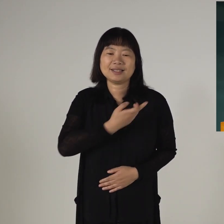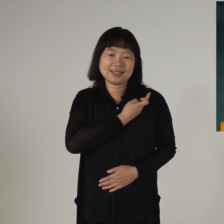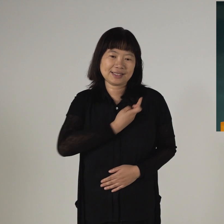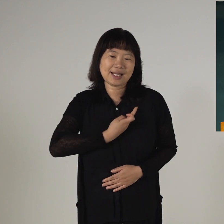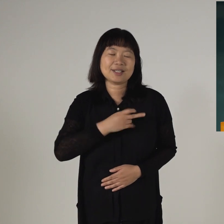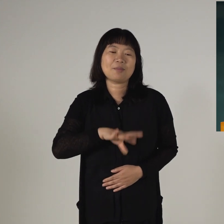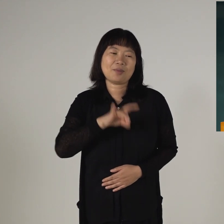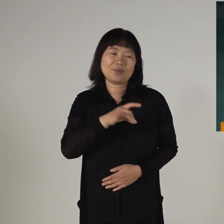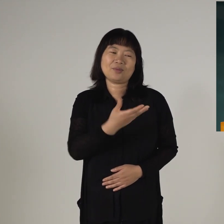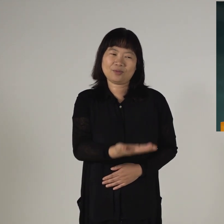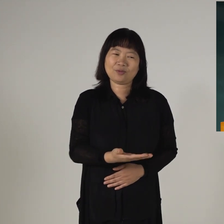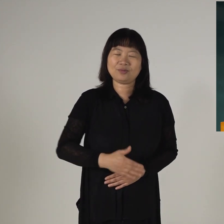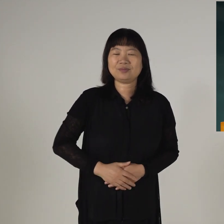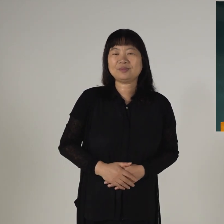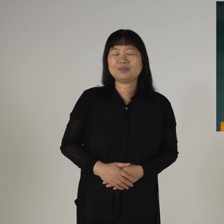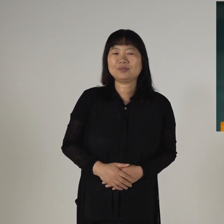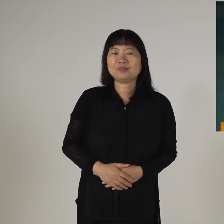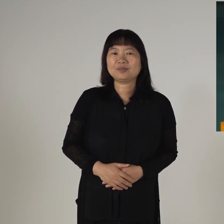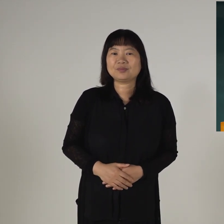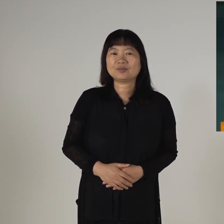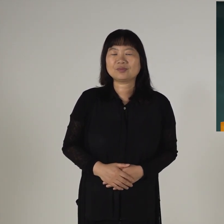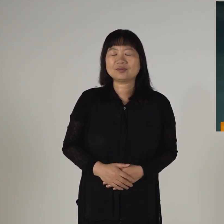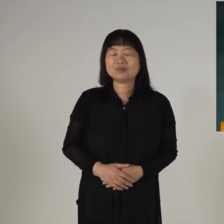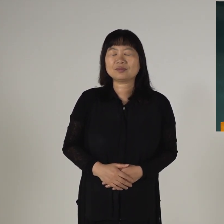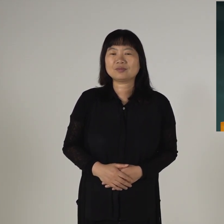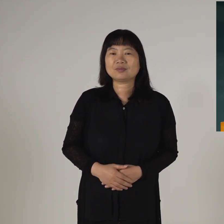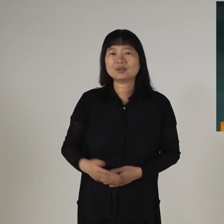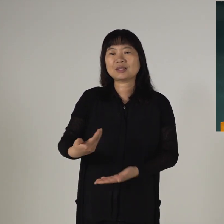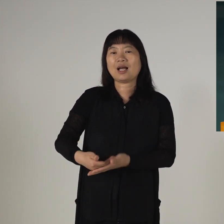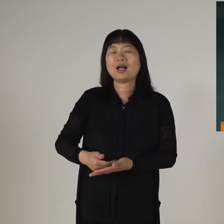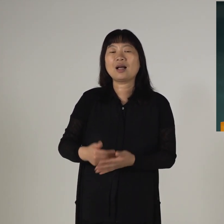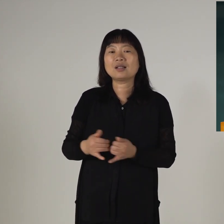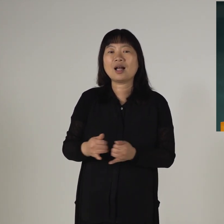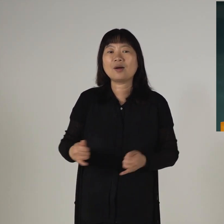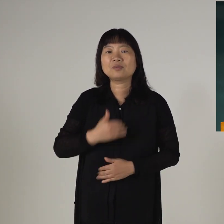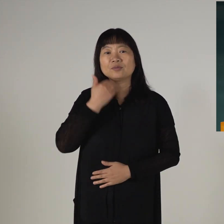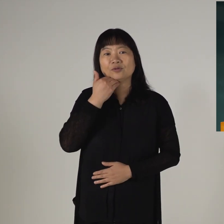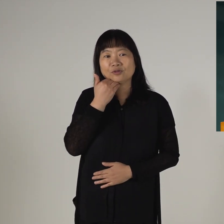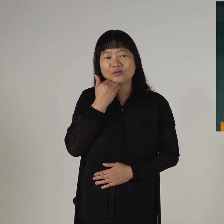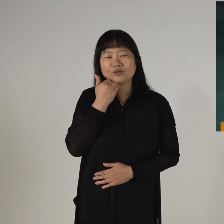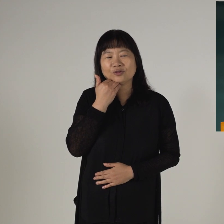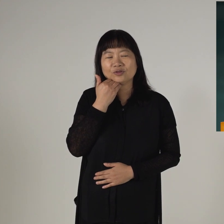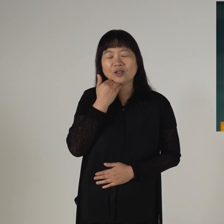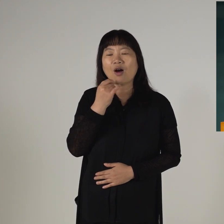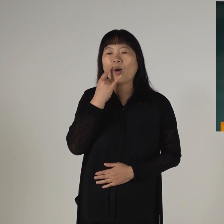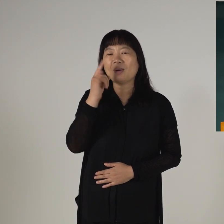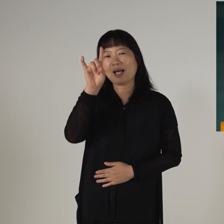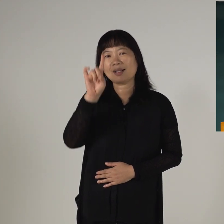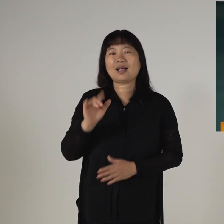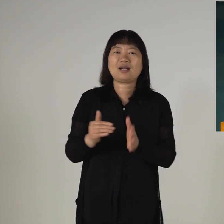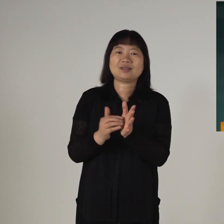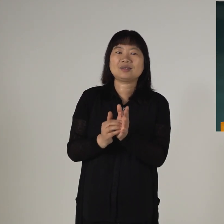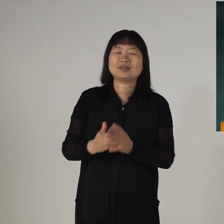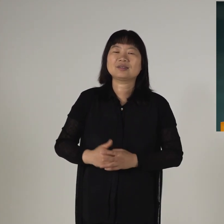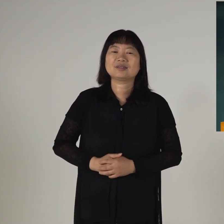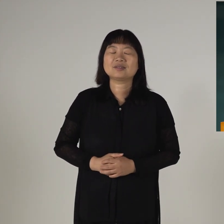제자들에게 먼저 했어요. 근데 요구한 사람은, 청탁을 요구한 사람은 어머니 한